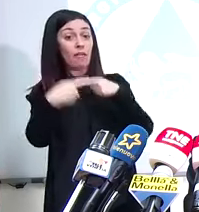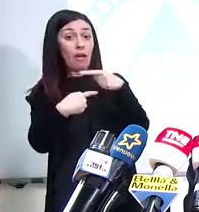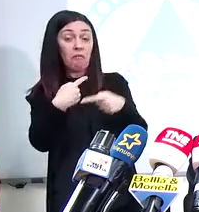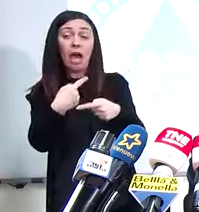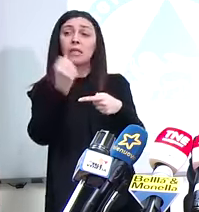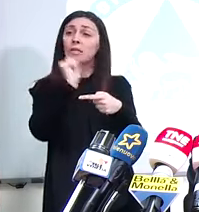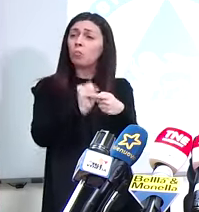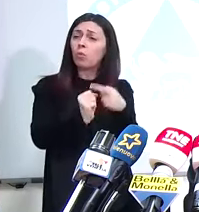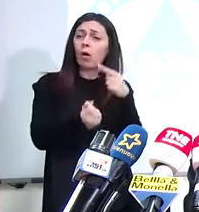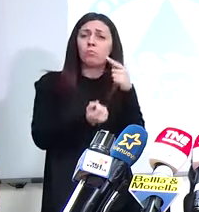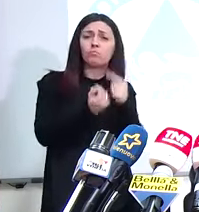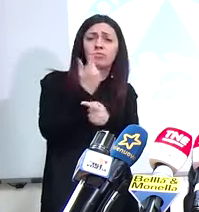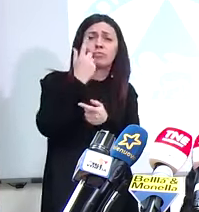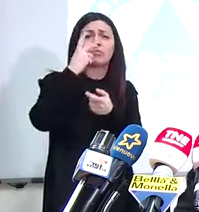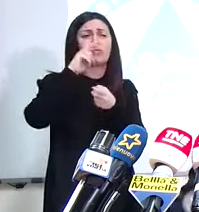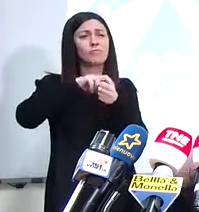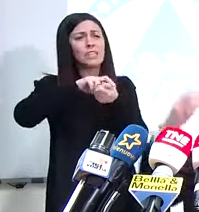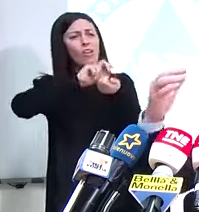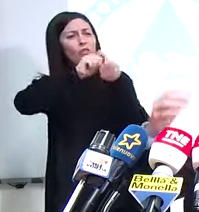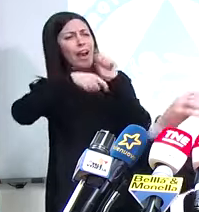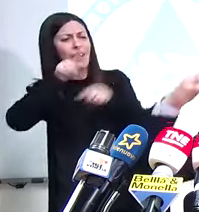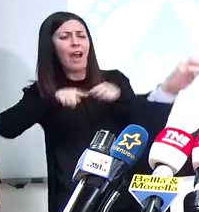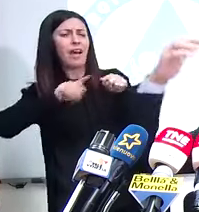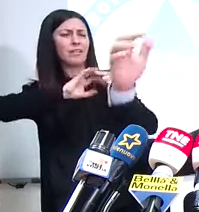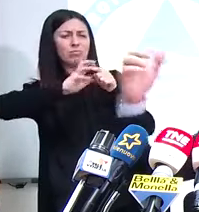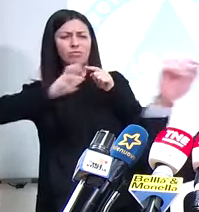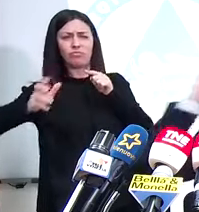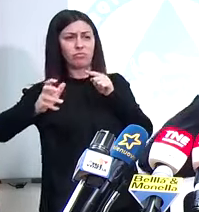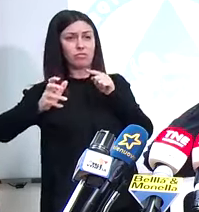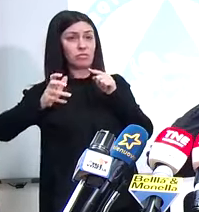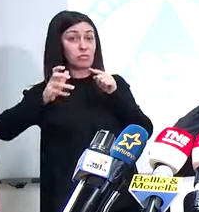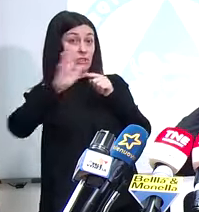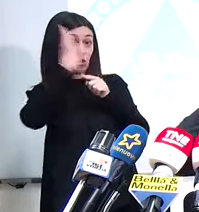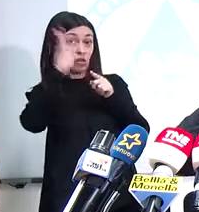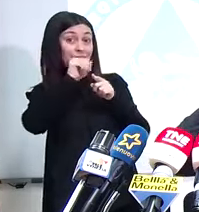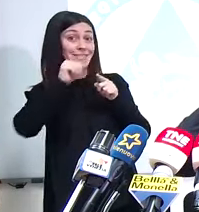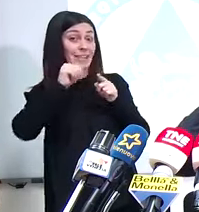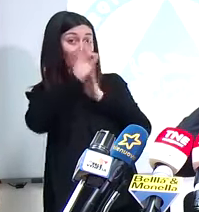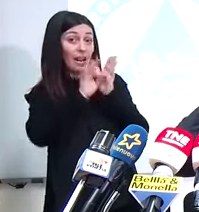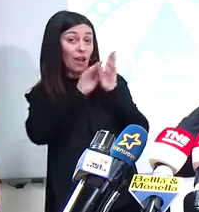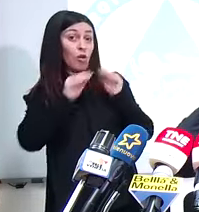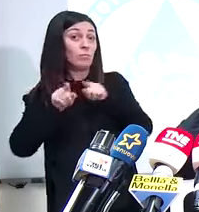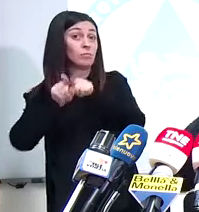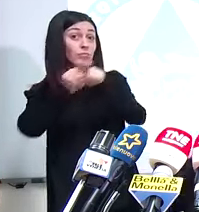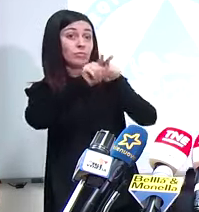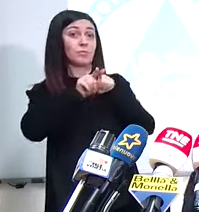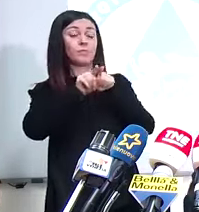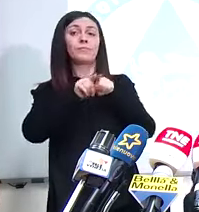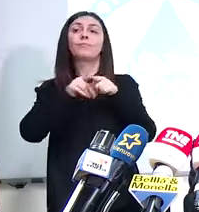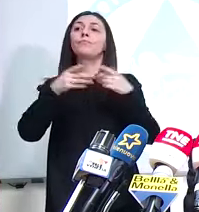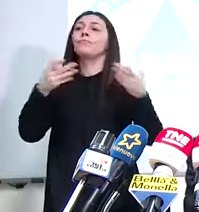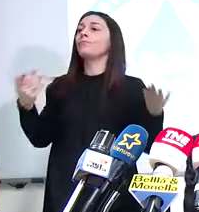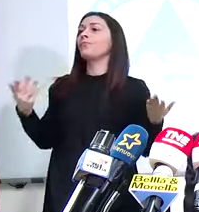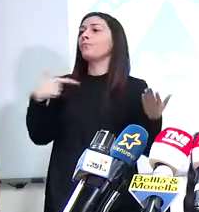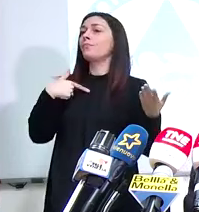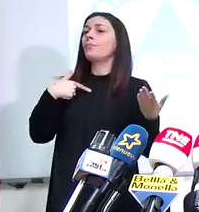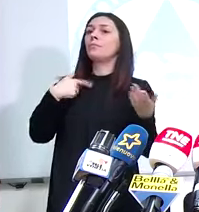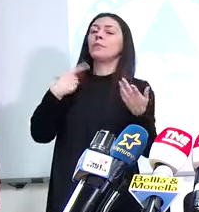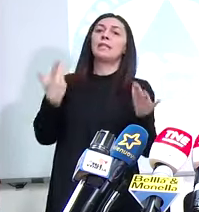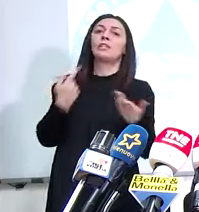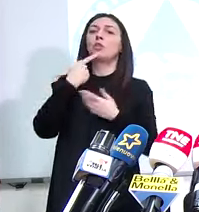guardate io non vogliono scomodare la ms tutti gli organismi internazionali i migliori geni regolatori eccetera